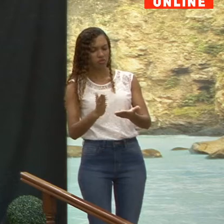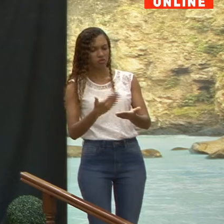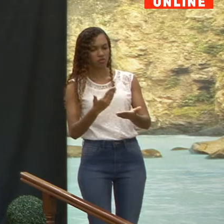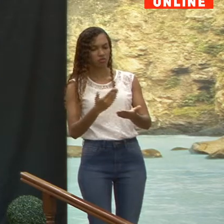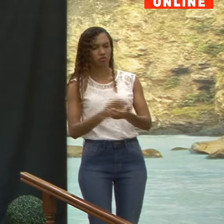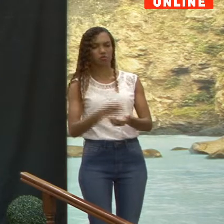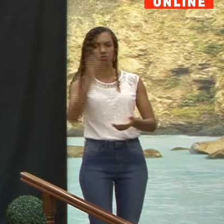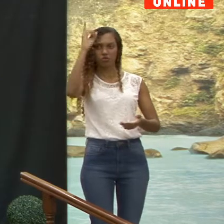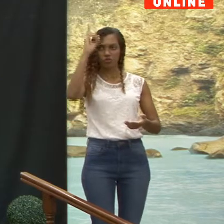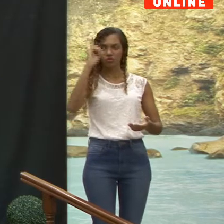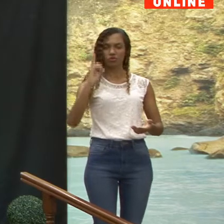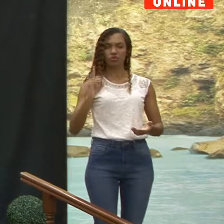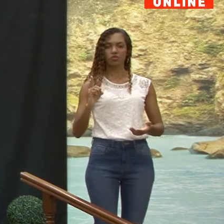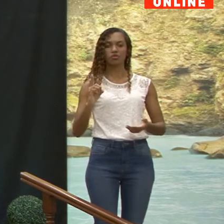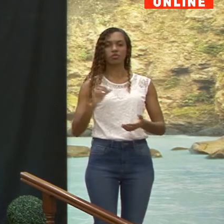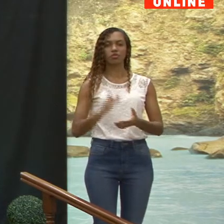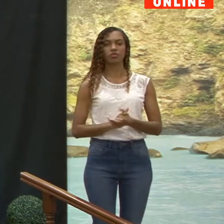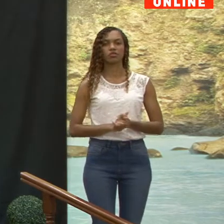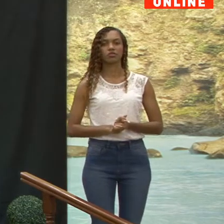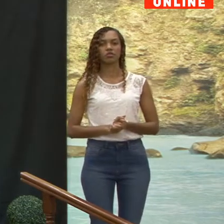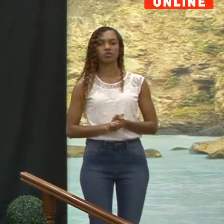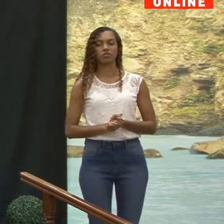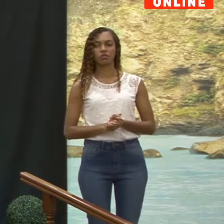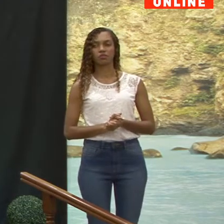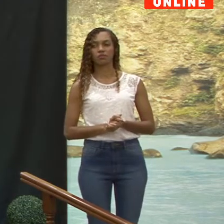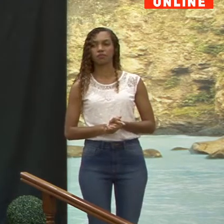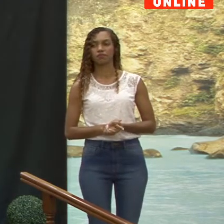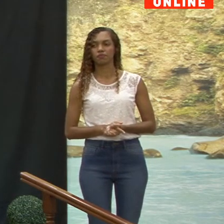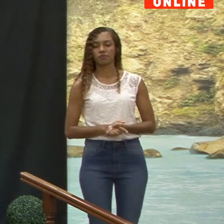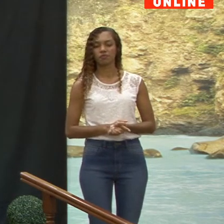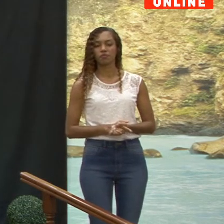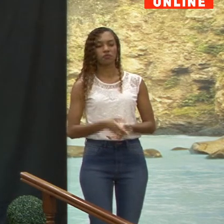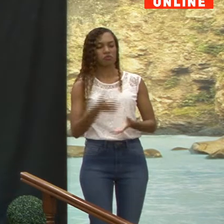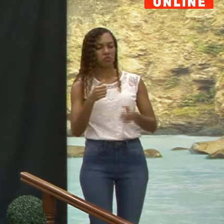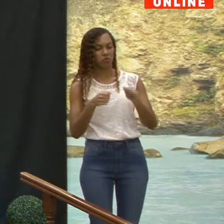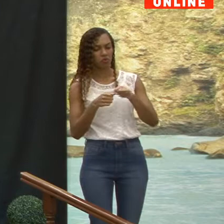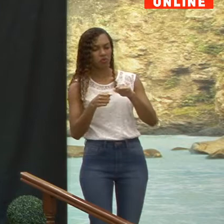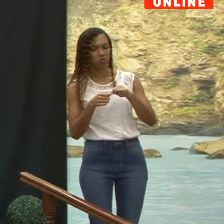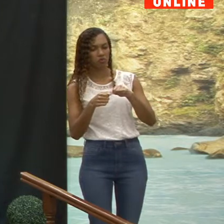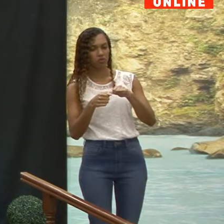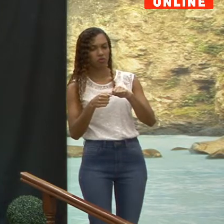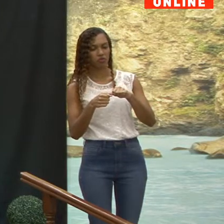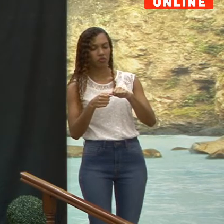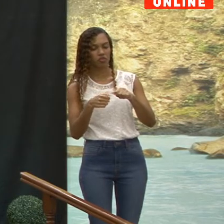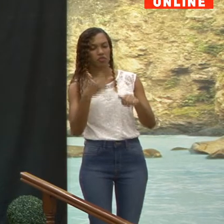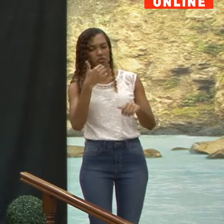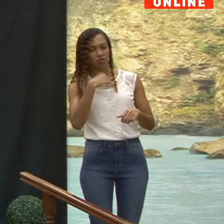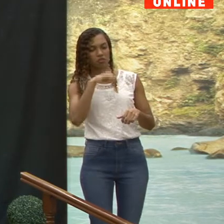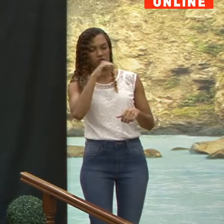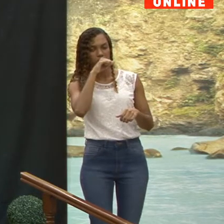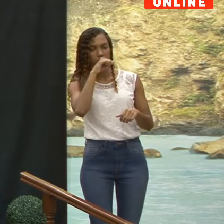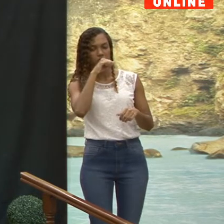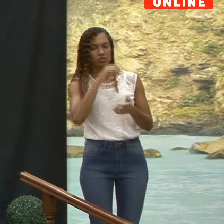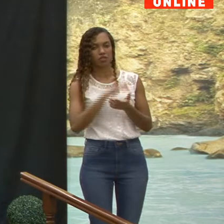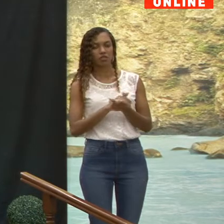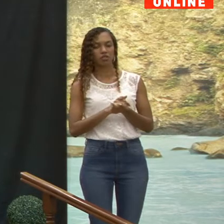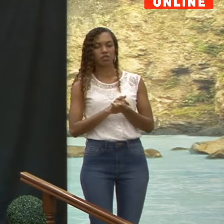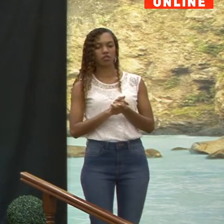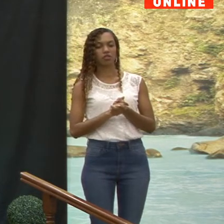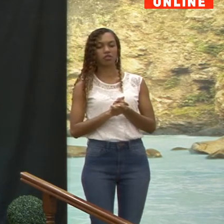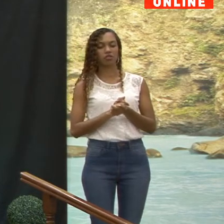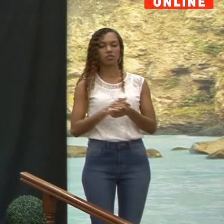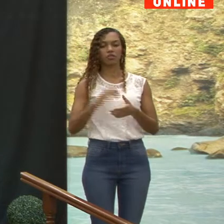Ó, Kelly, não fique aborrecido com o pai, porque eu estou contando essa história. Mas serve, filha, serve, se você estiver vendo,